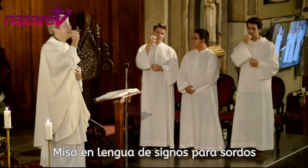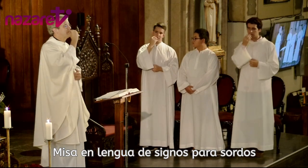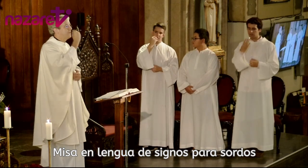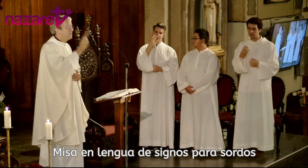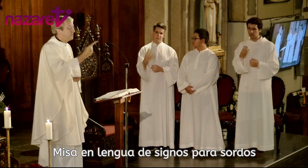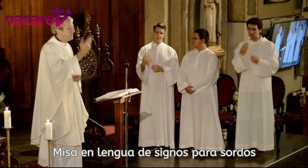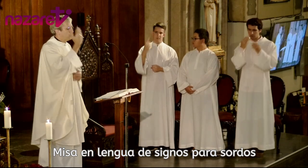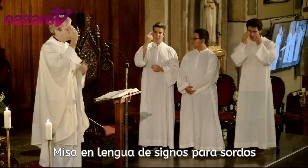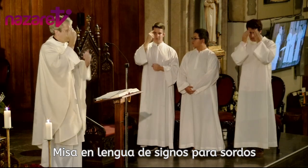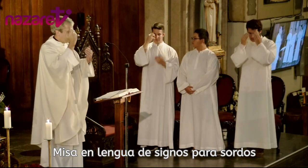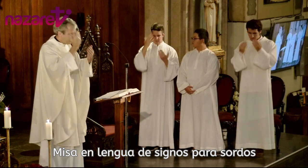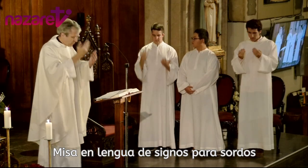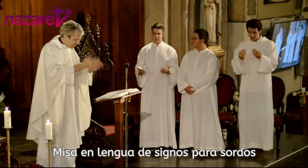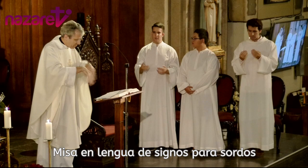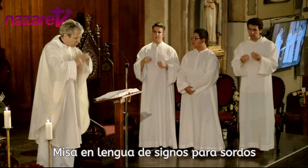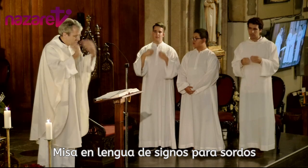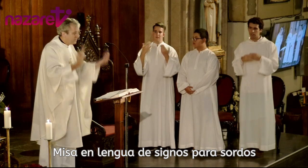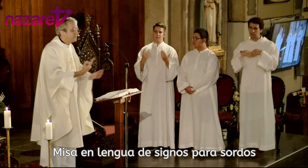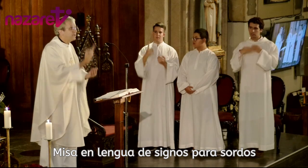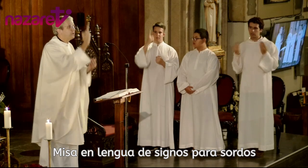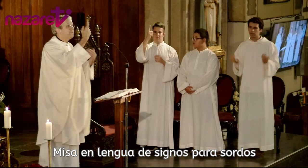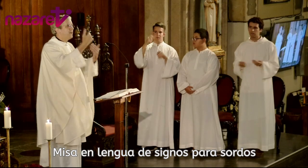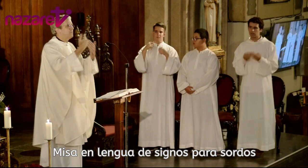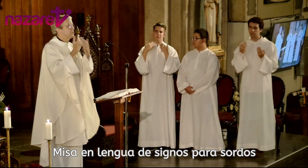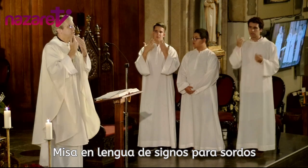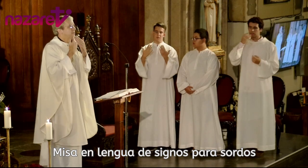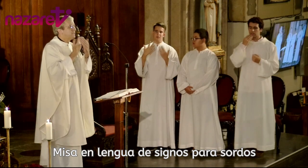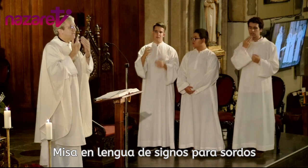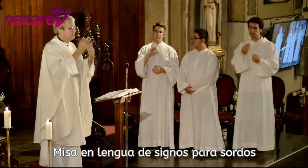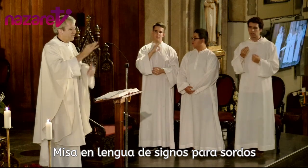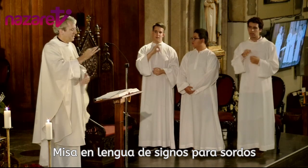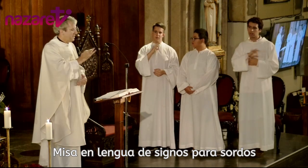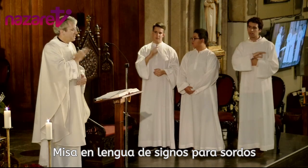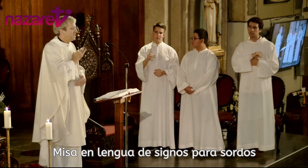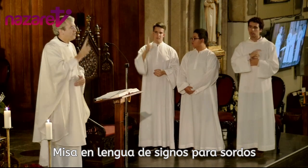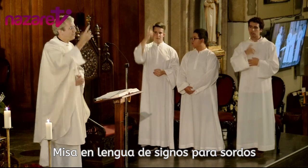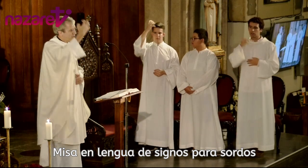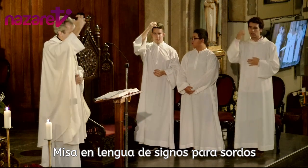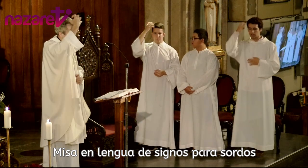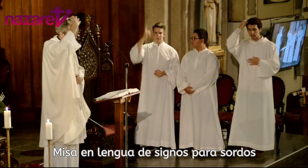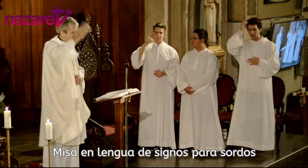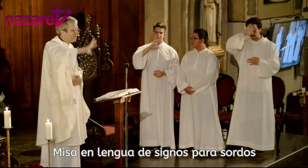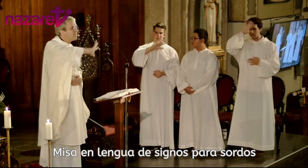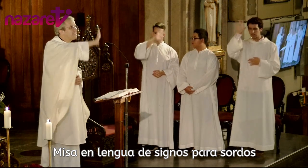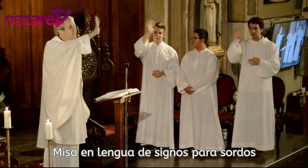te bendecimos, te adoramos, te glorificamos. Te damos gracias, Señor Dios, Rey